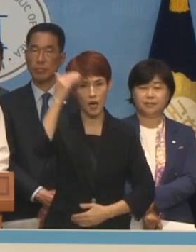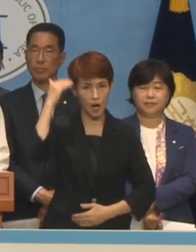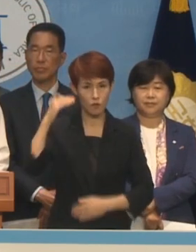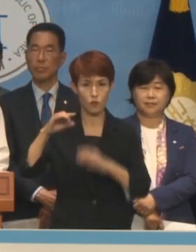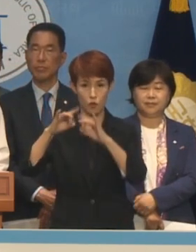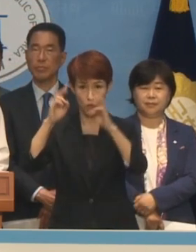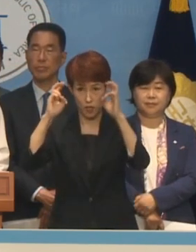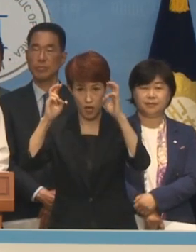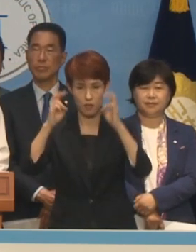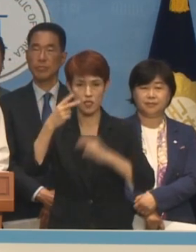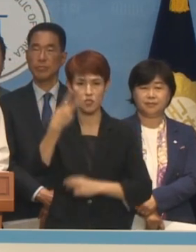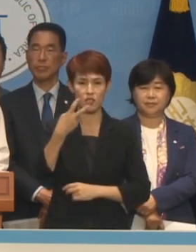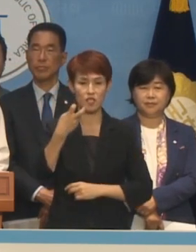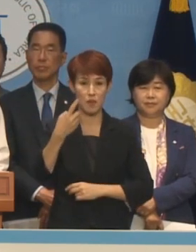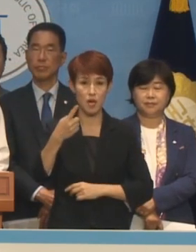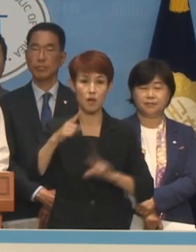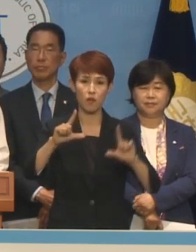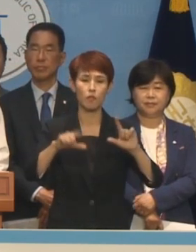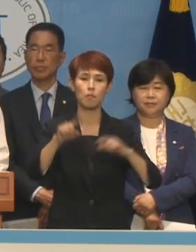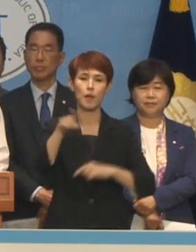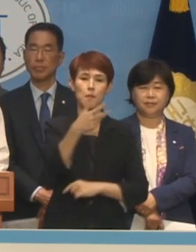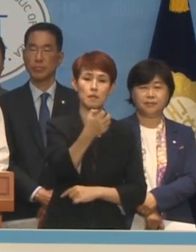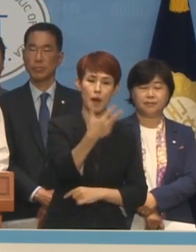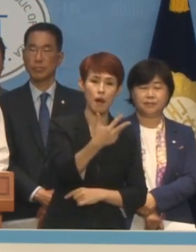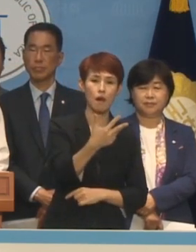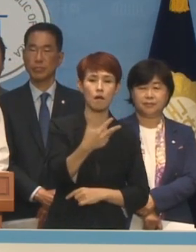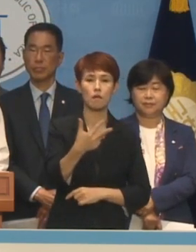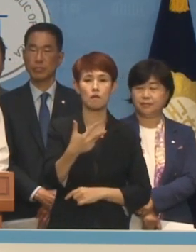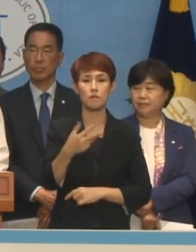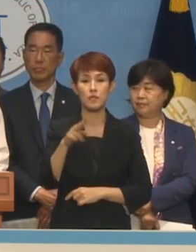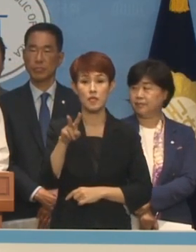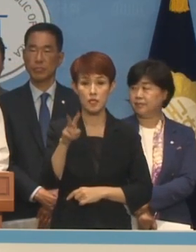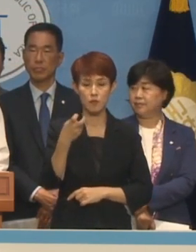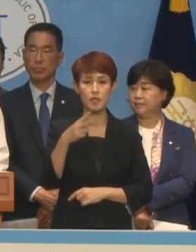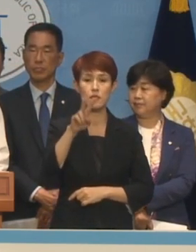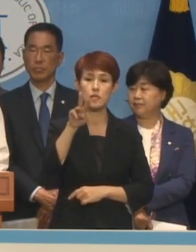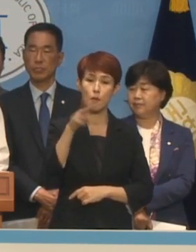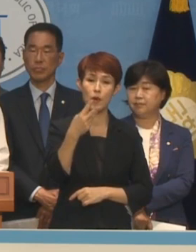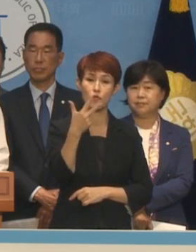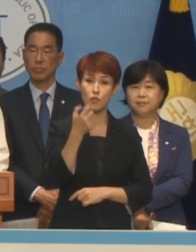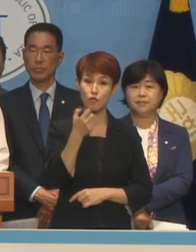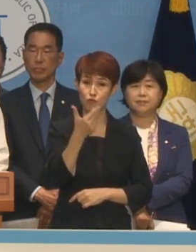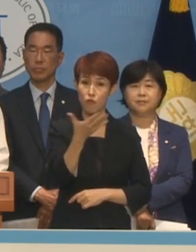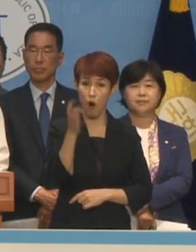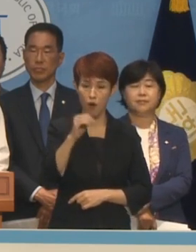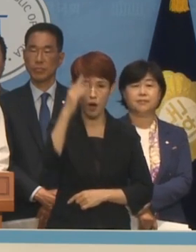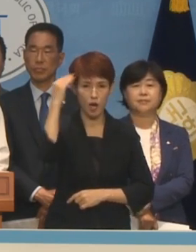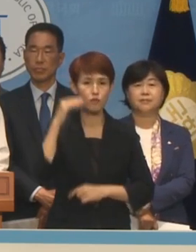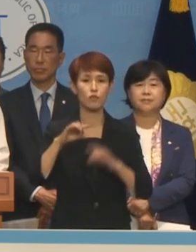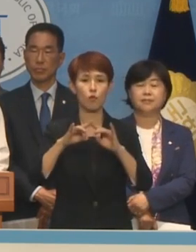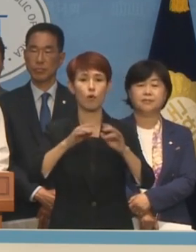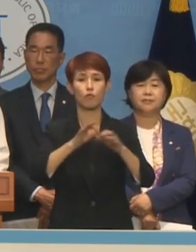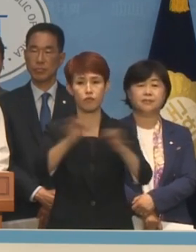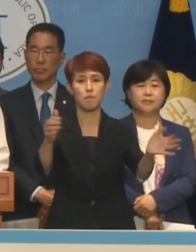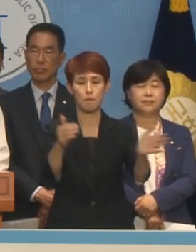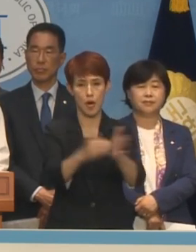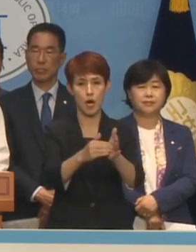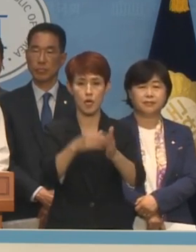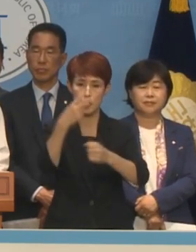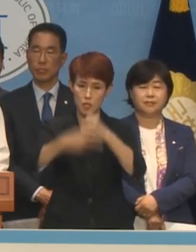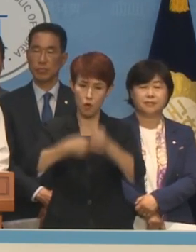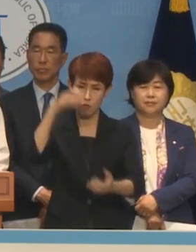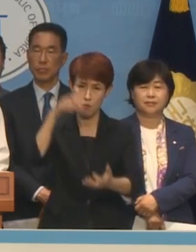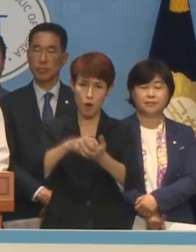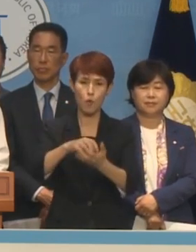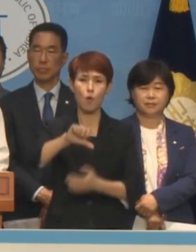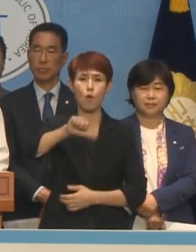KDN은 2021년 188억, 2022년 369억 원을 각각 한전에 배당, 2년간